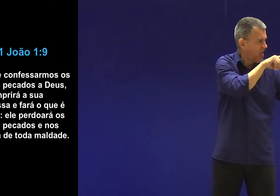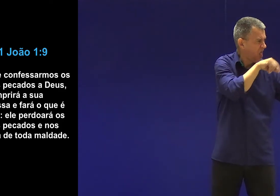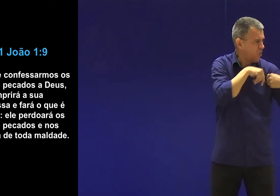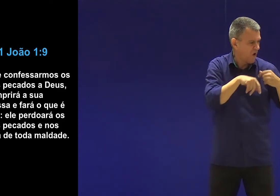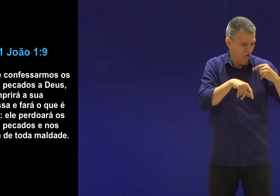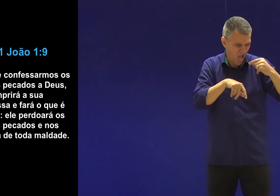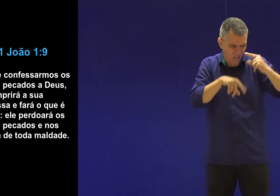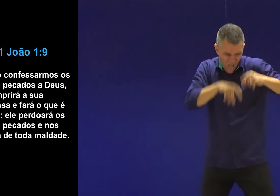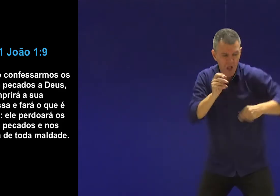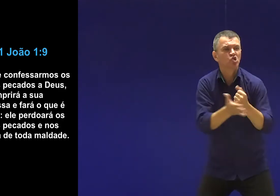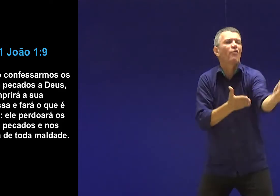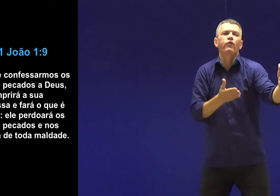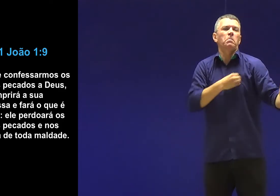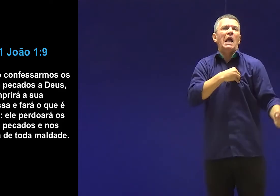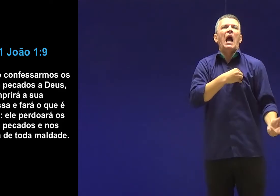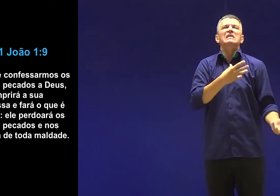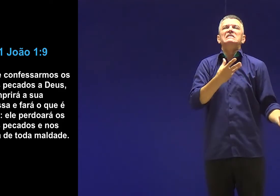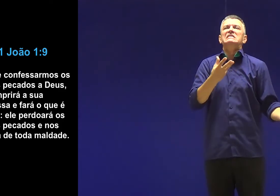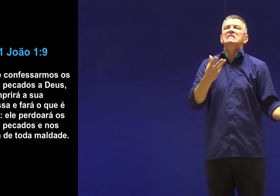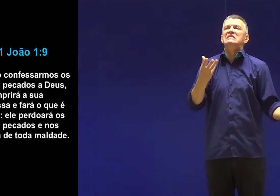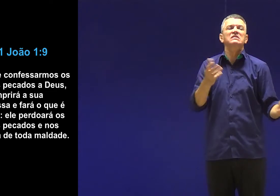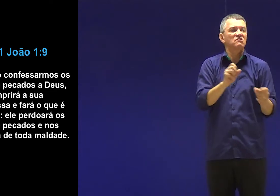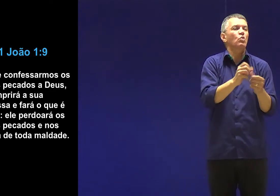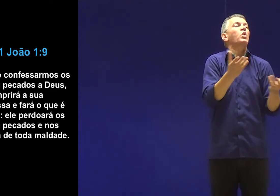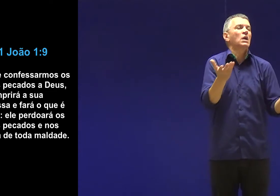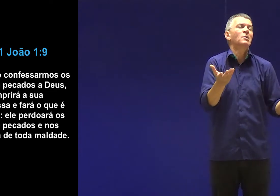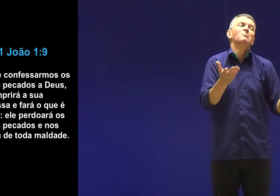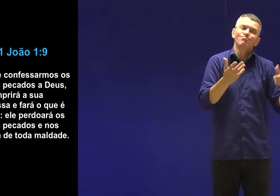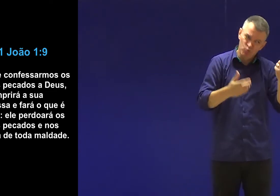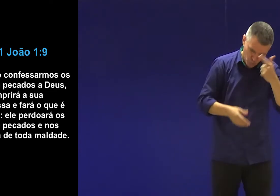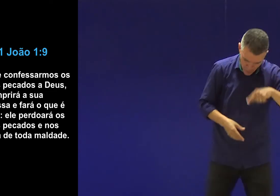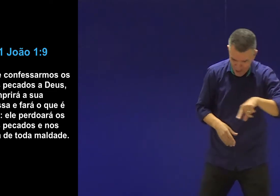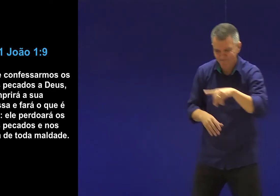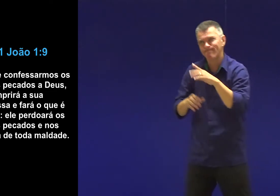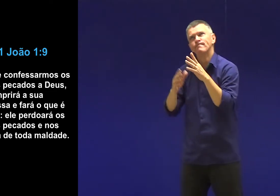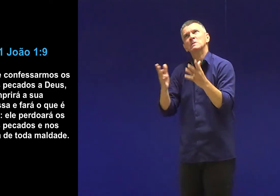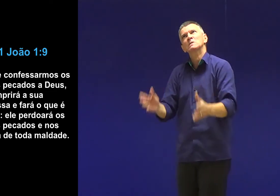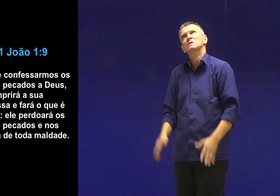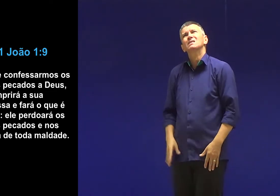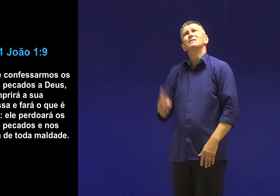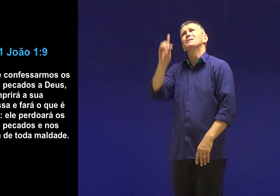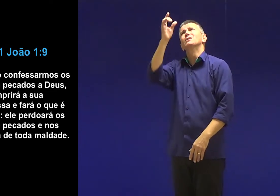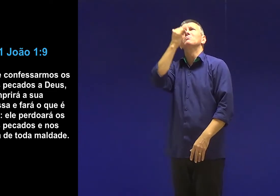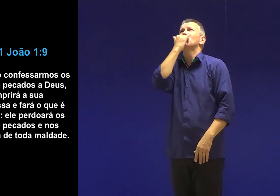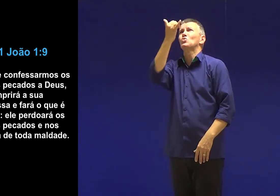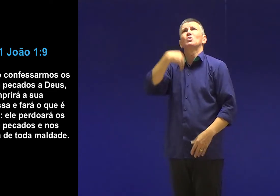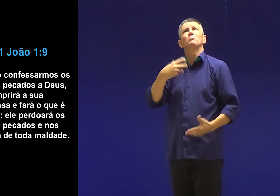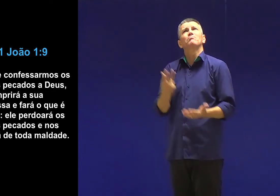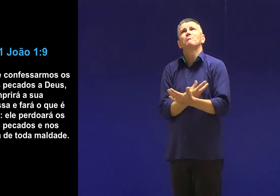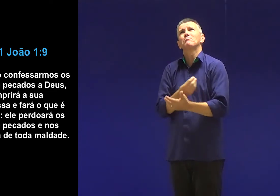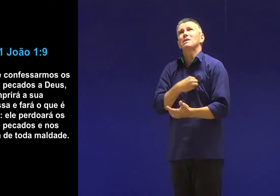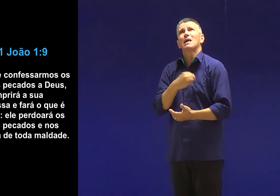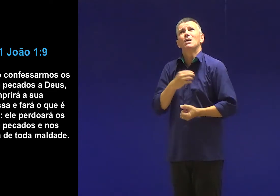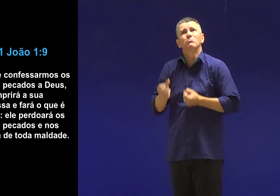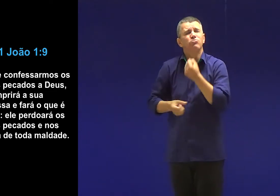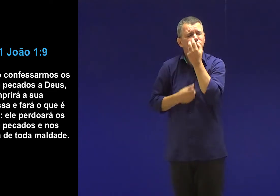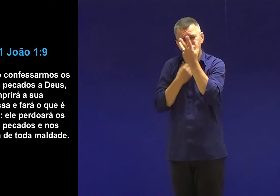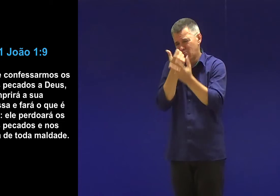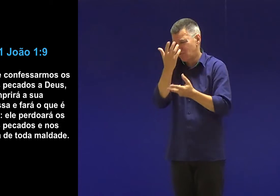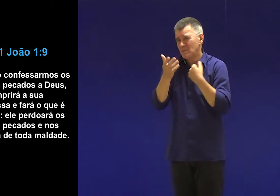E você levanta a bobeira, sua palavra. Quando você se mistura, você acaba pegando naturalmente. Deus, por favor, me perdoa porque